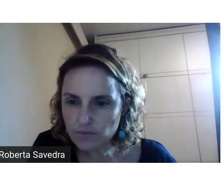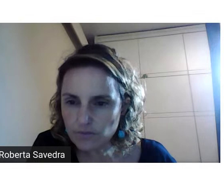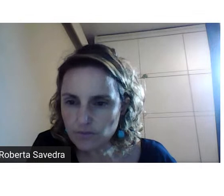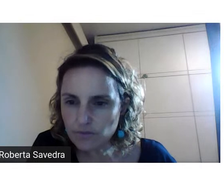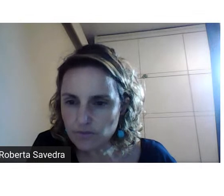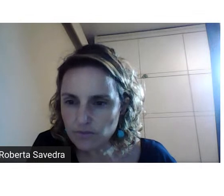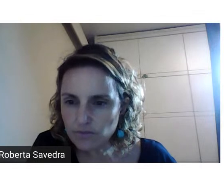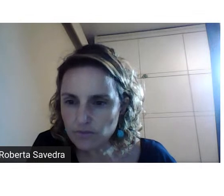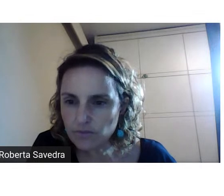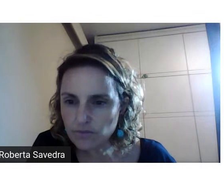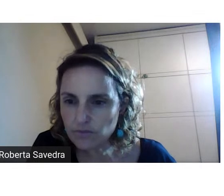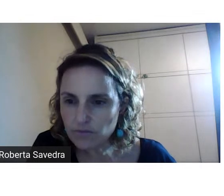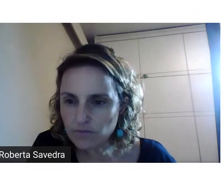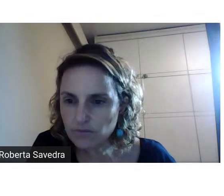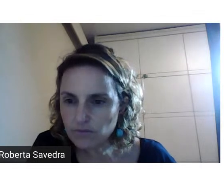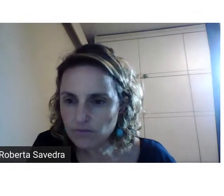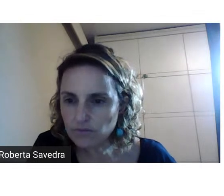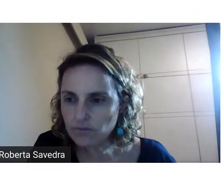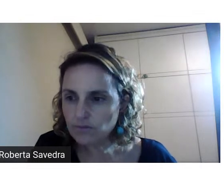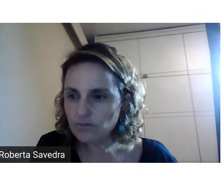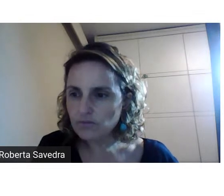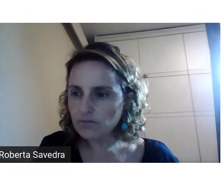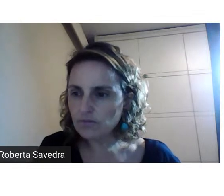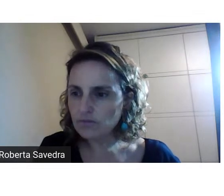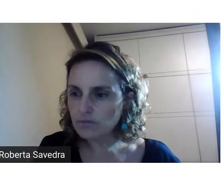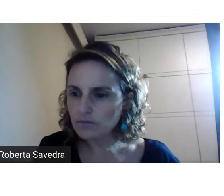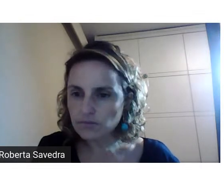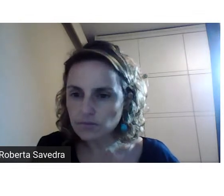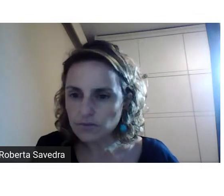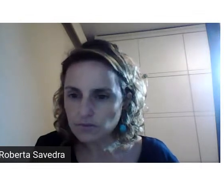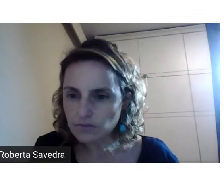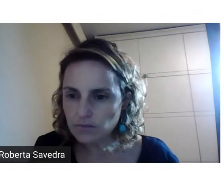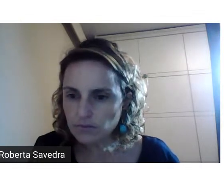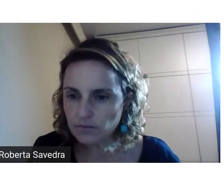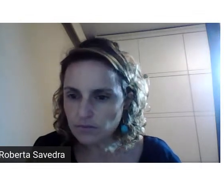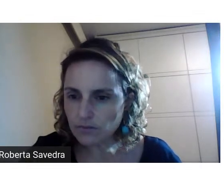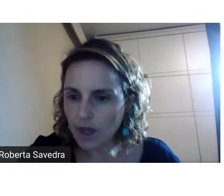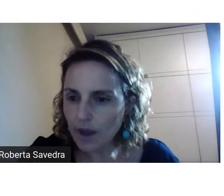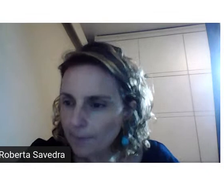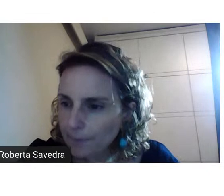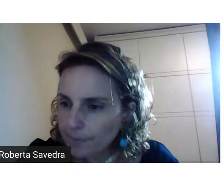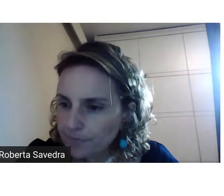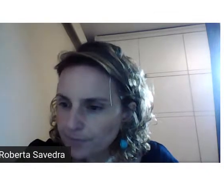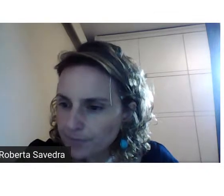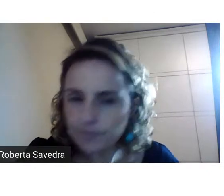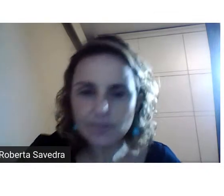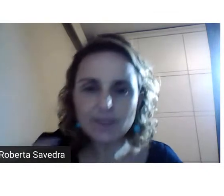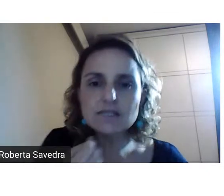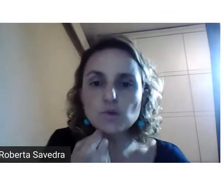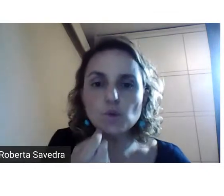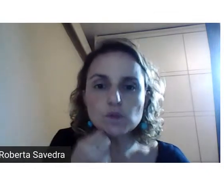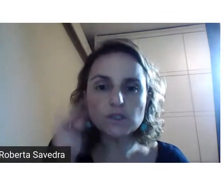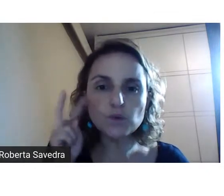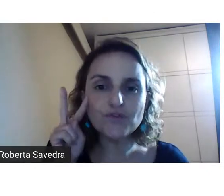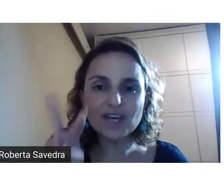E aí E aí e